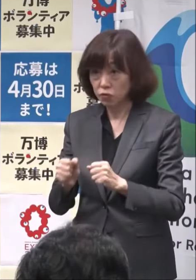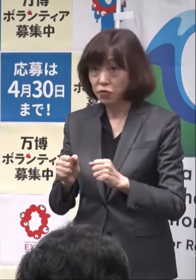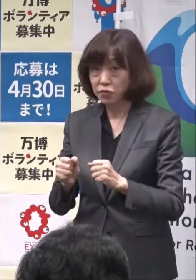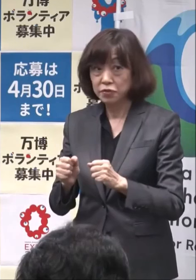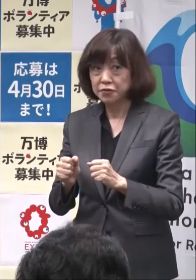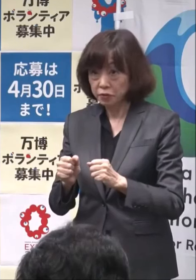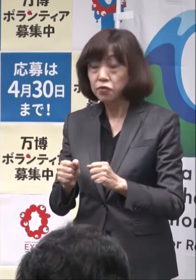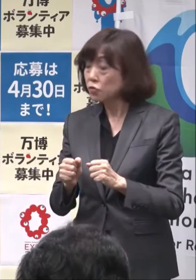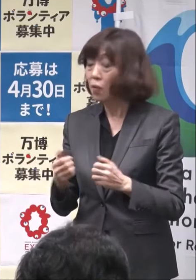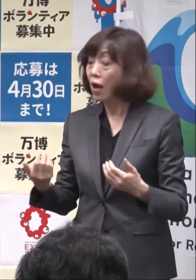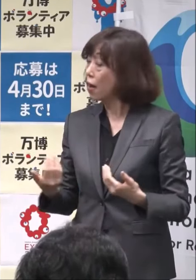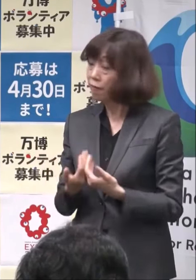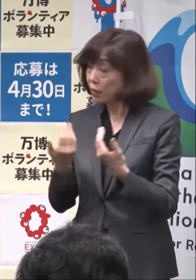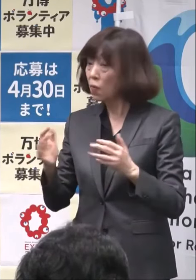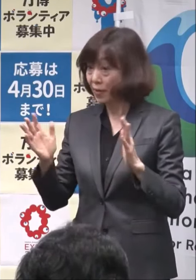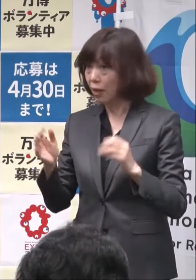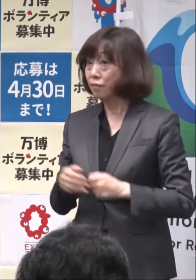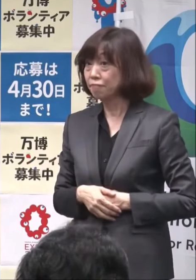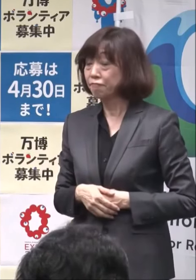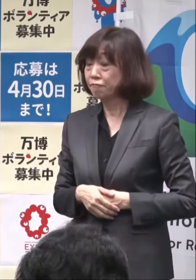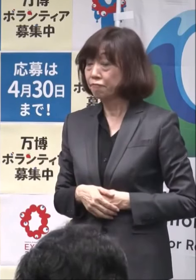は してないです。